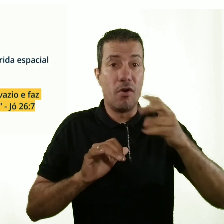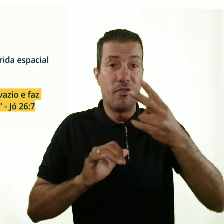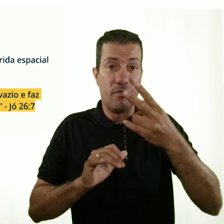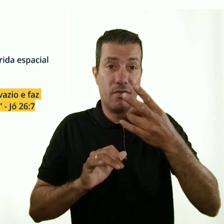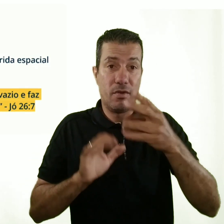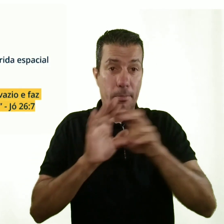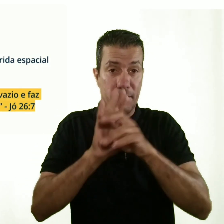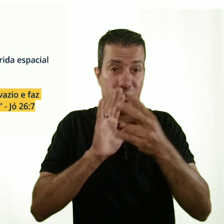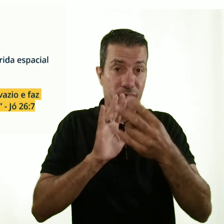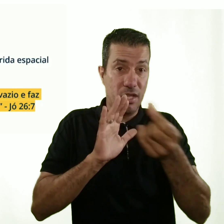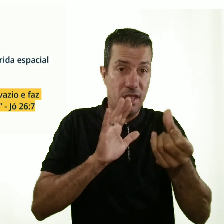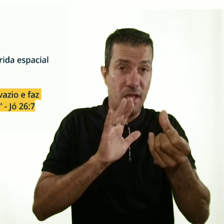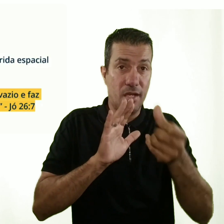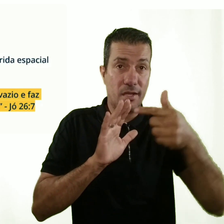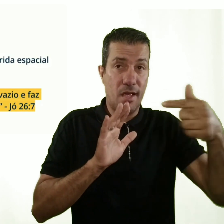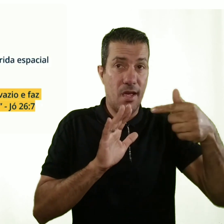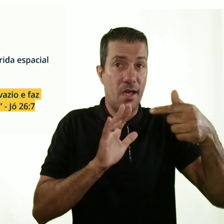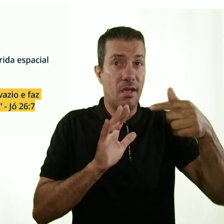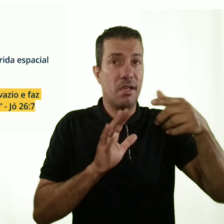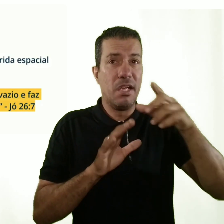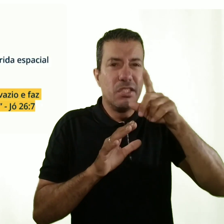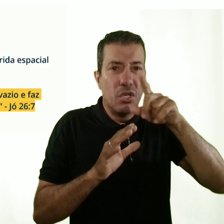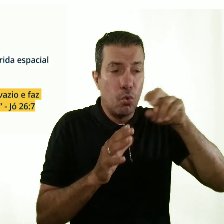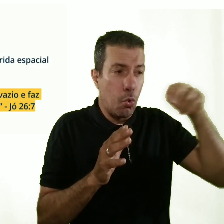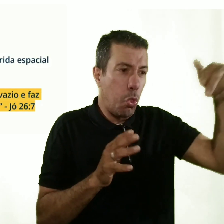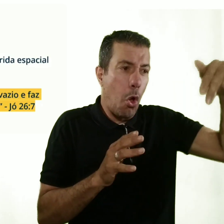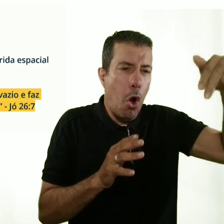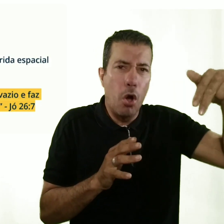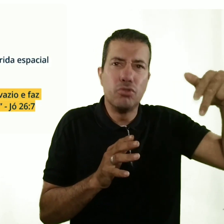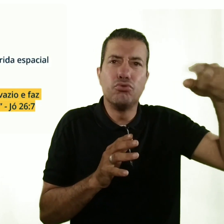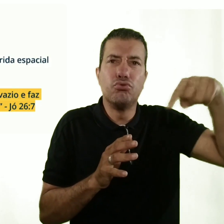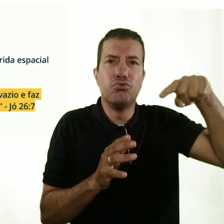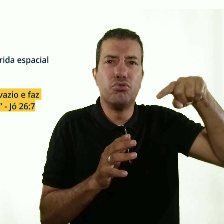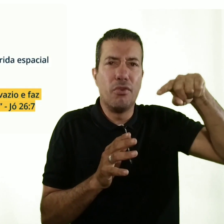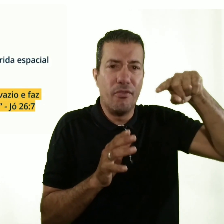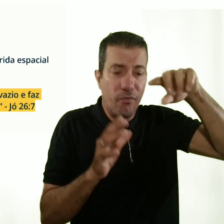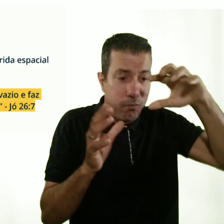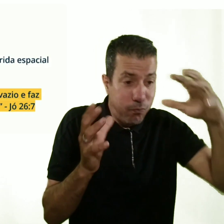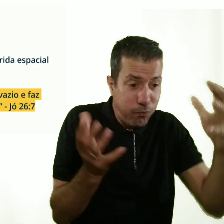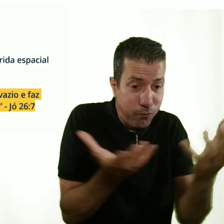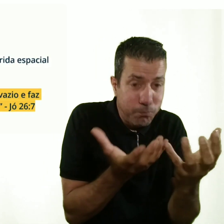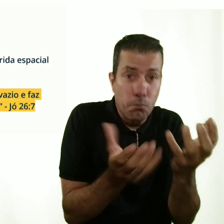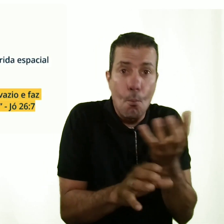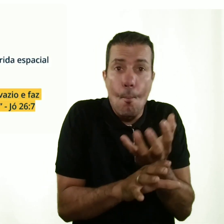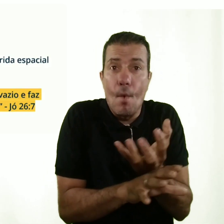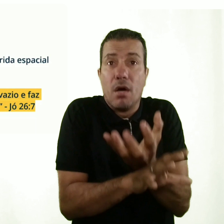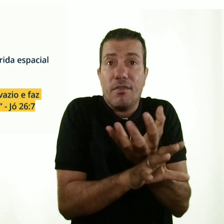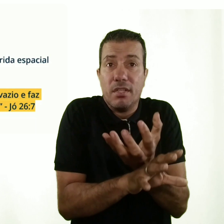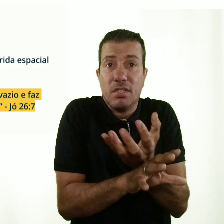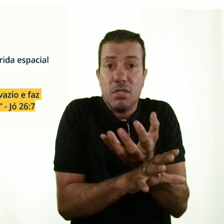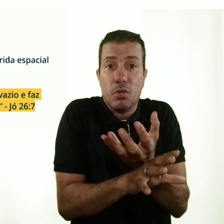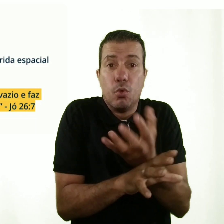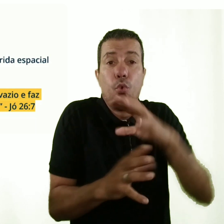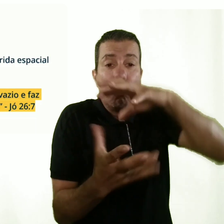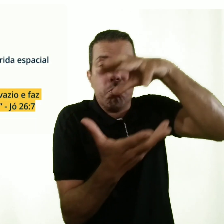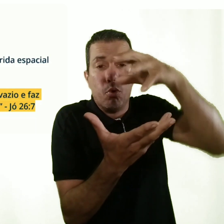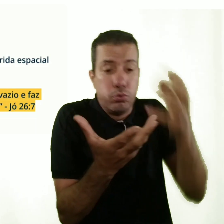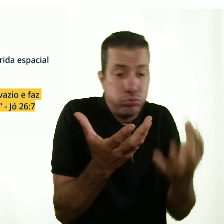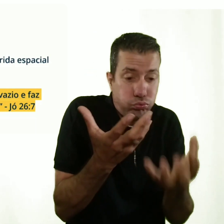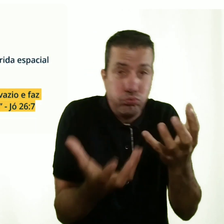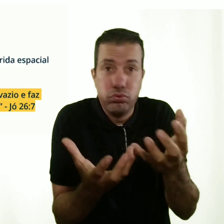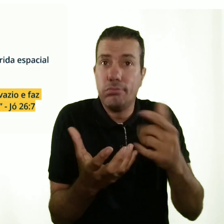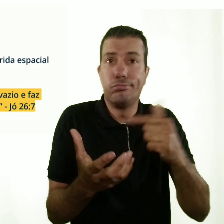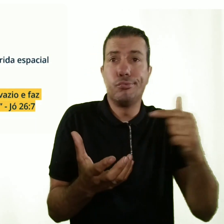a terra sobre o nada. Não tem nada segurando a terra. Os planetas, todo o nosso universo,